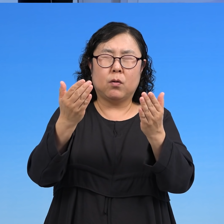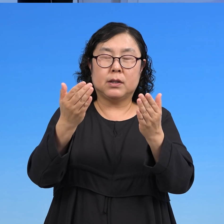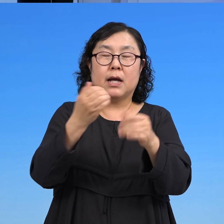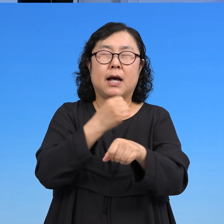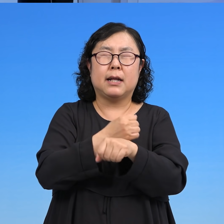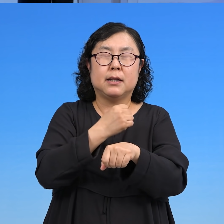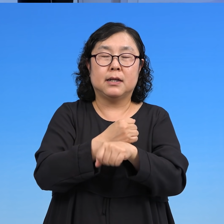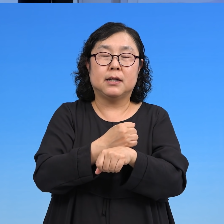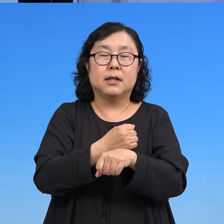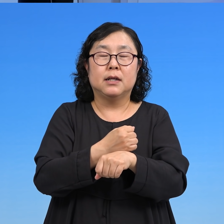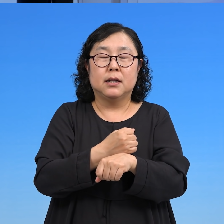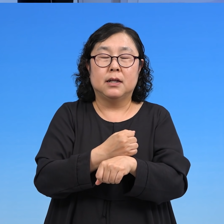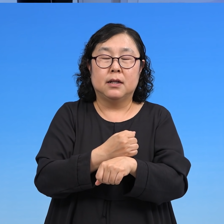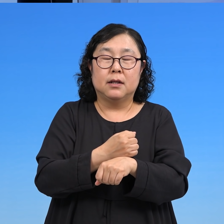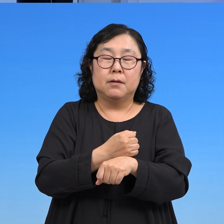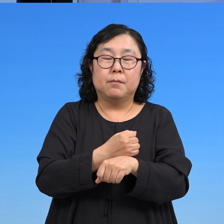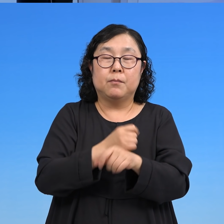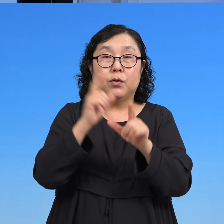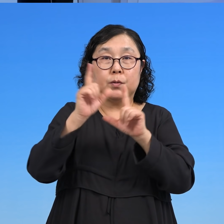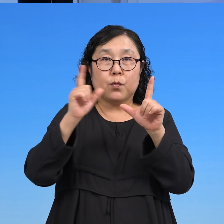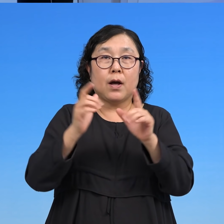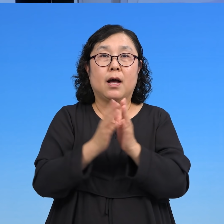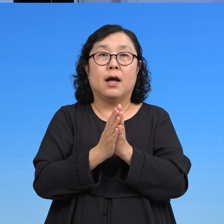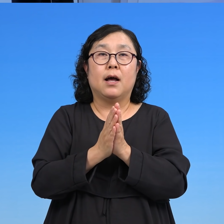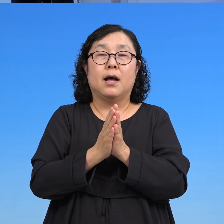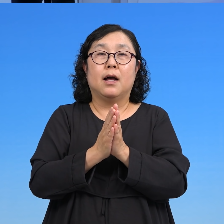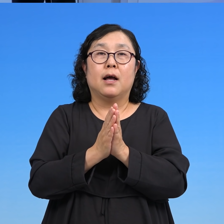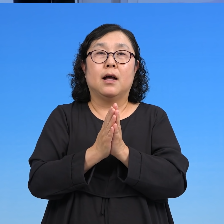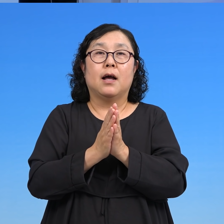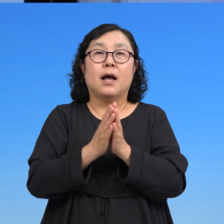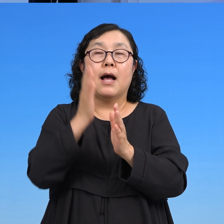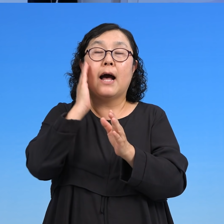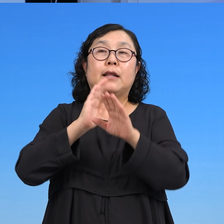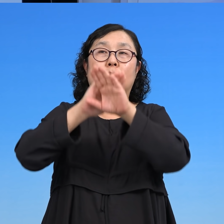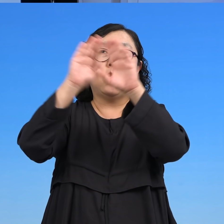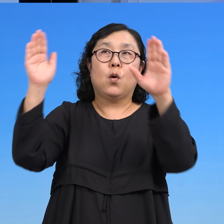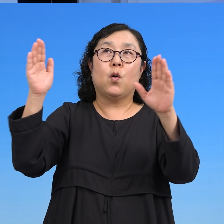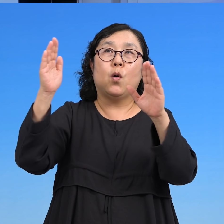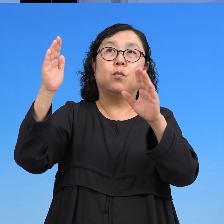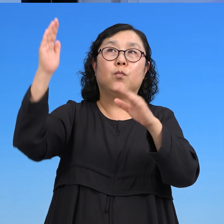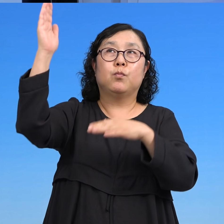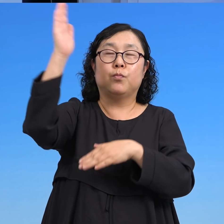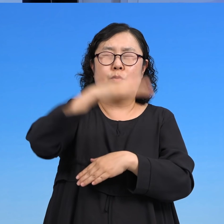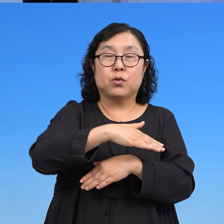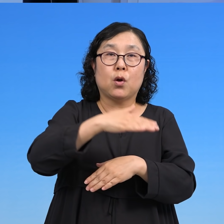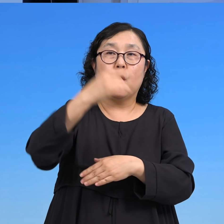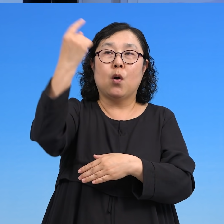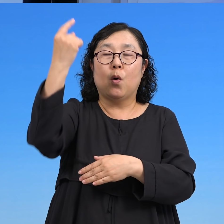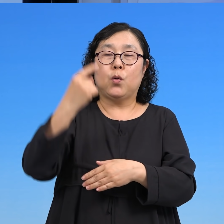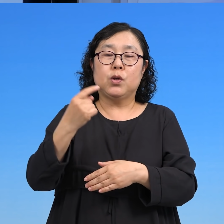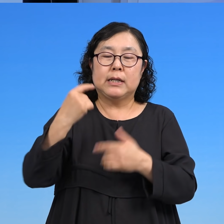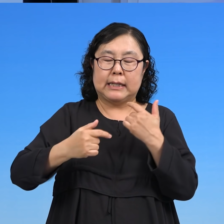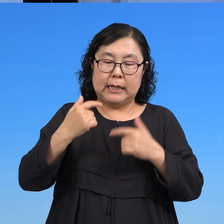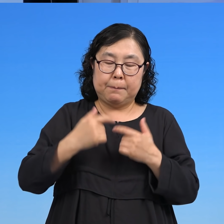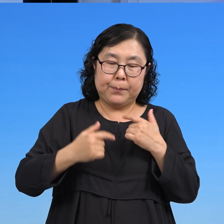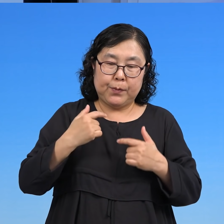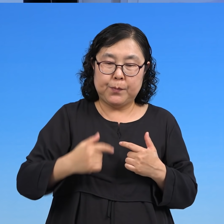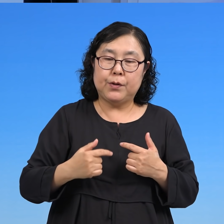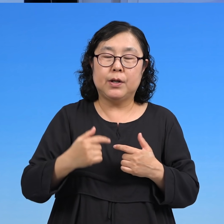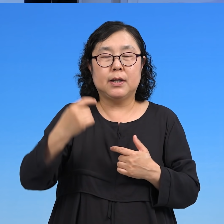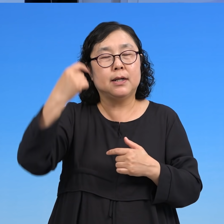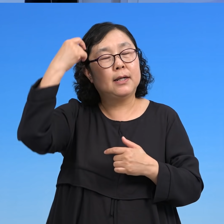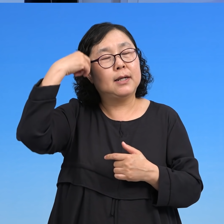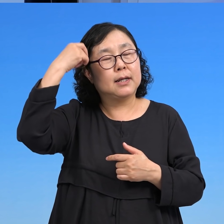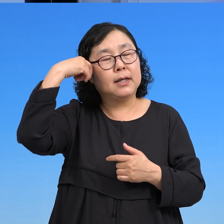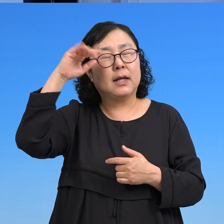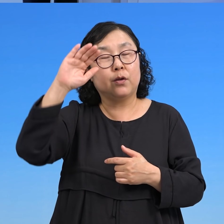이상한 화음이 서로 쳐다보는 기이한 현상이 일어나서 하늘로부터 부어지는 기쁨을 아랫배에서부터 올라오는 것을